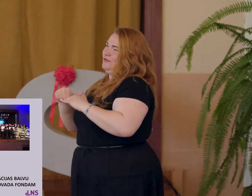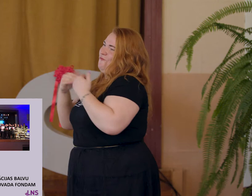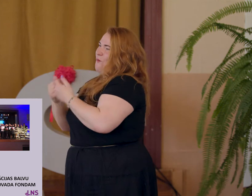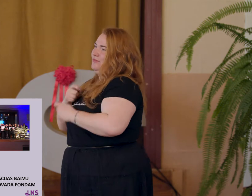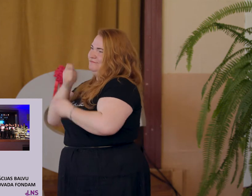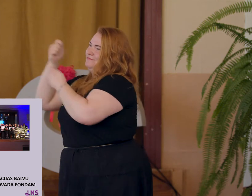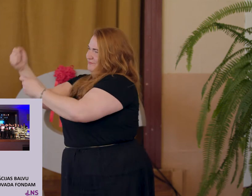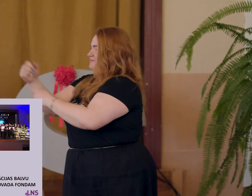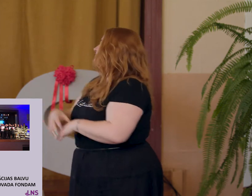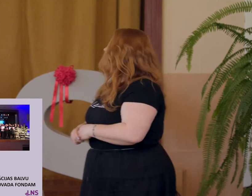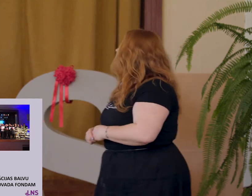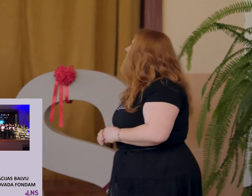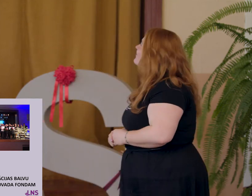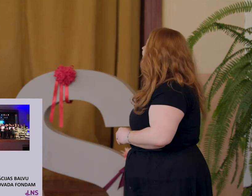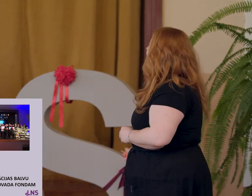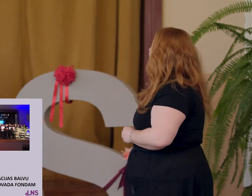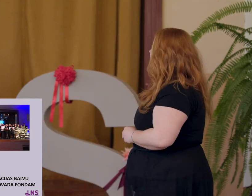darbīgajā, un atne Valmieras novada fonds.